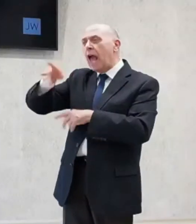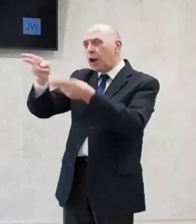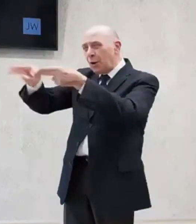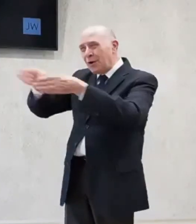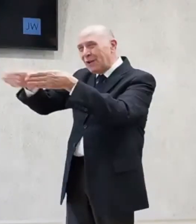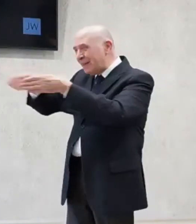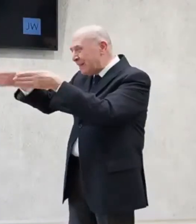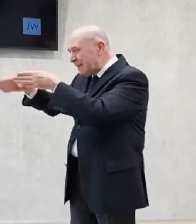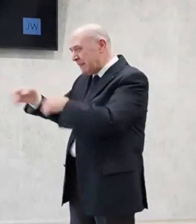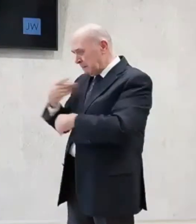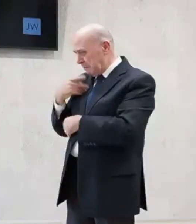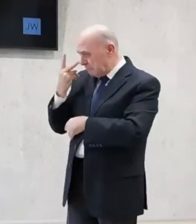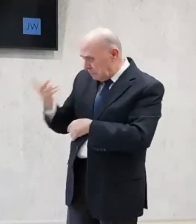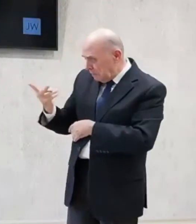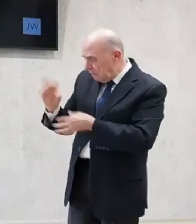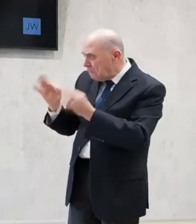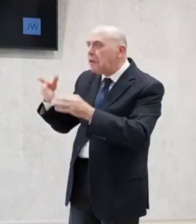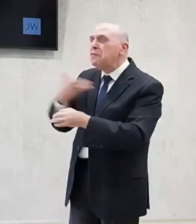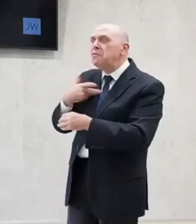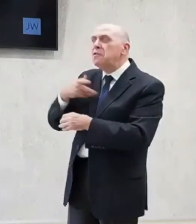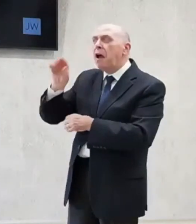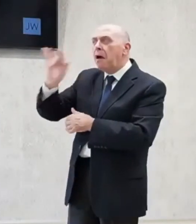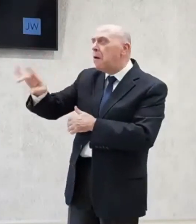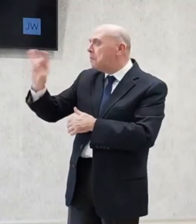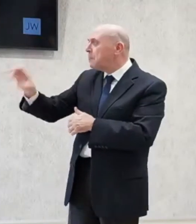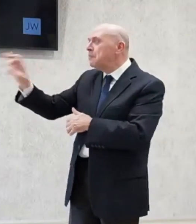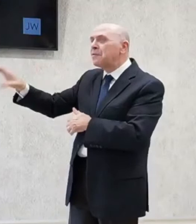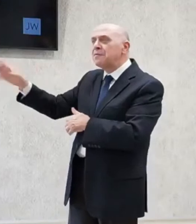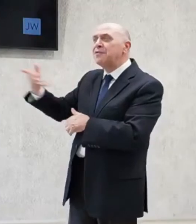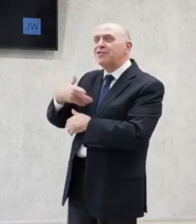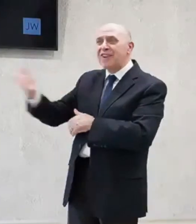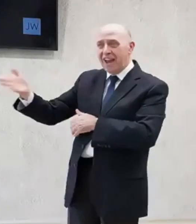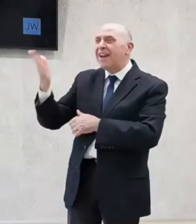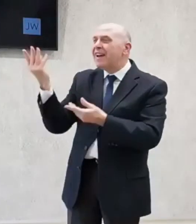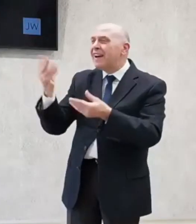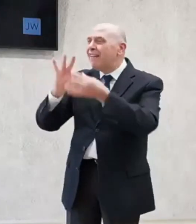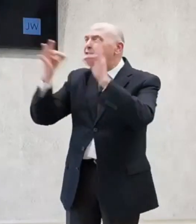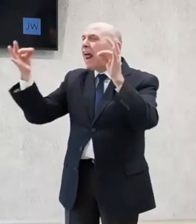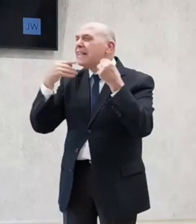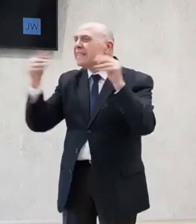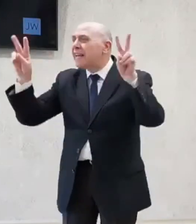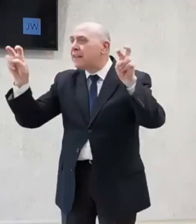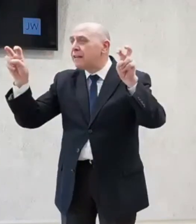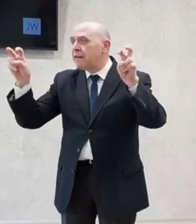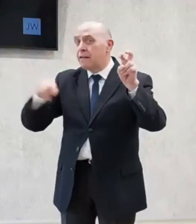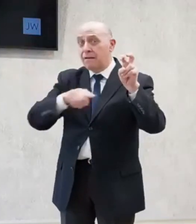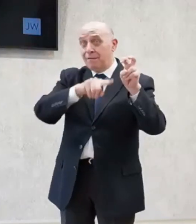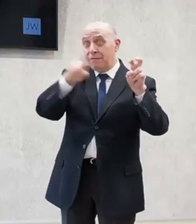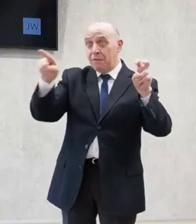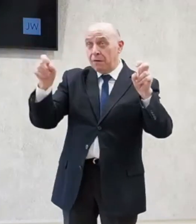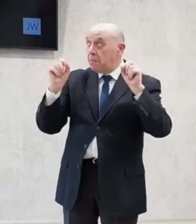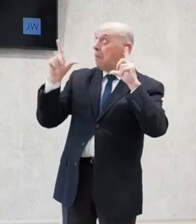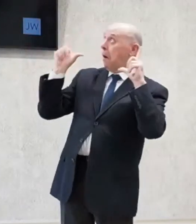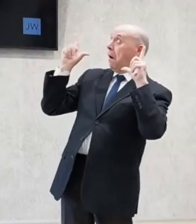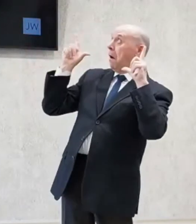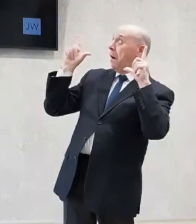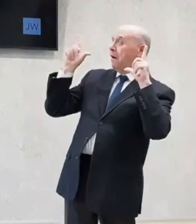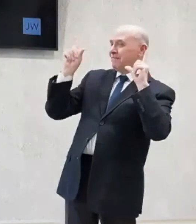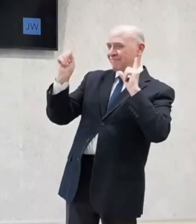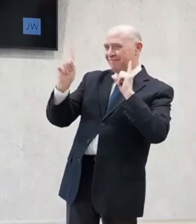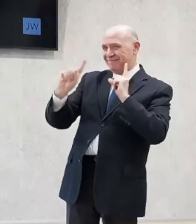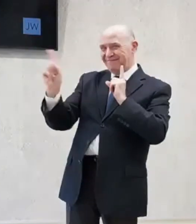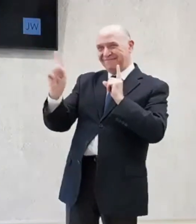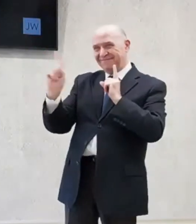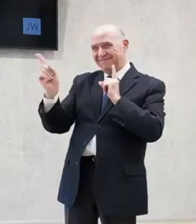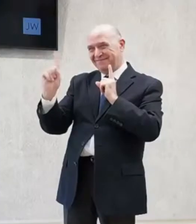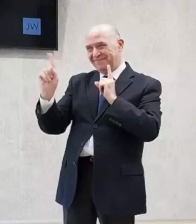qual è questa frase leggiamolo dice non meravigliatevi di questo perché verrà il tempo in cui